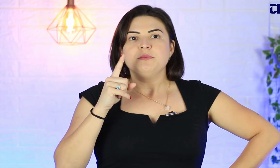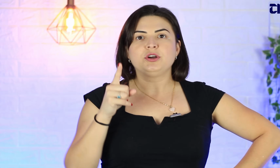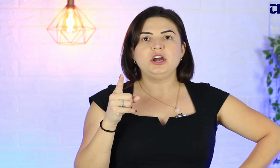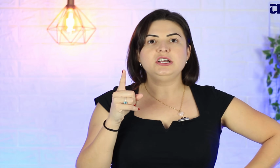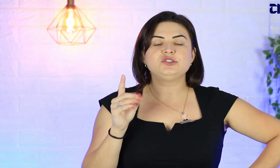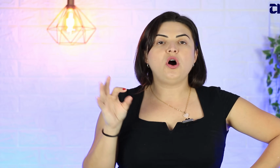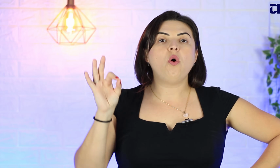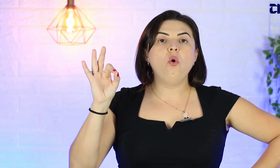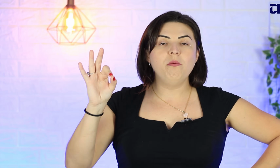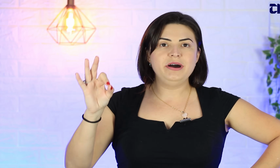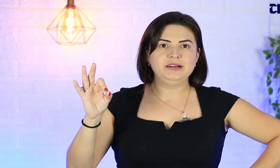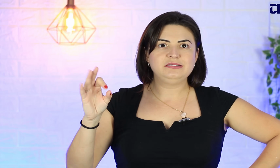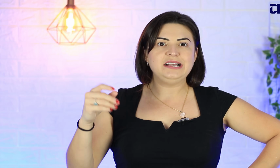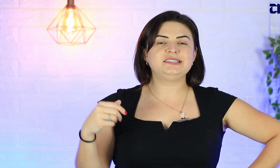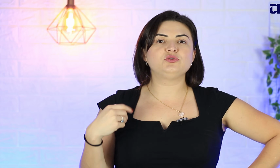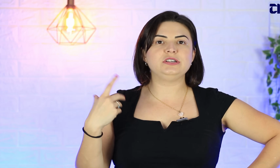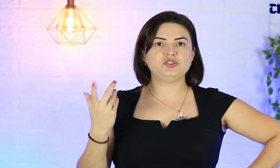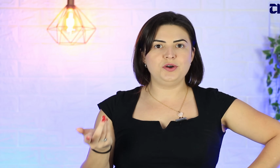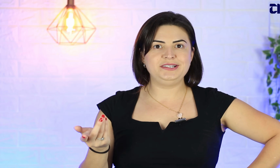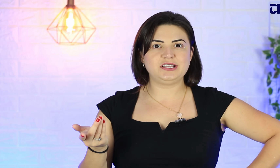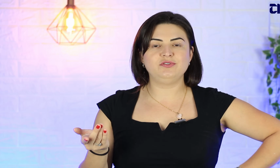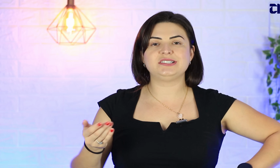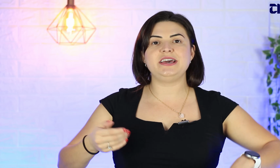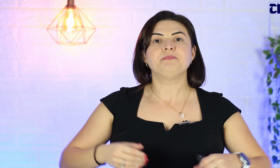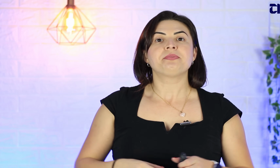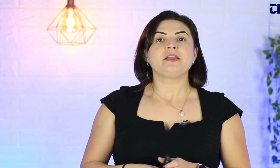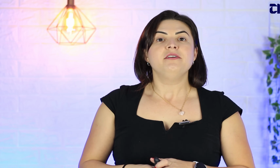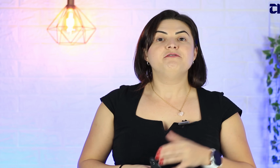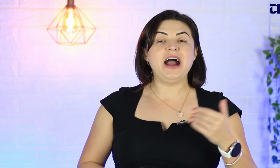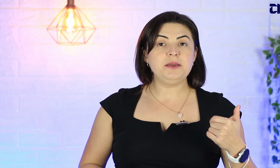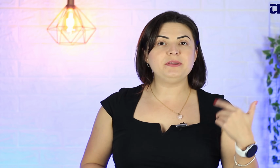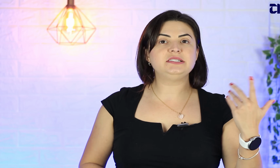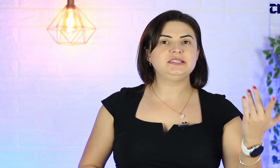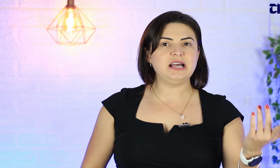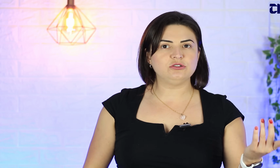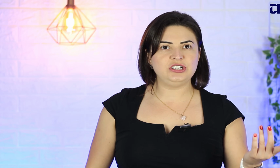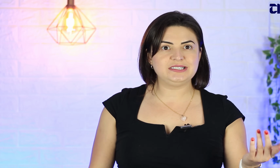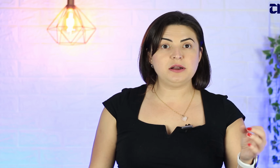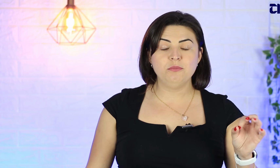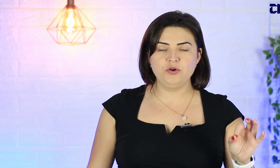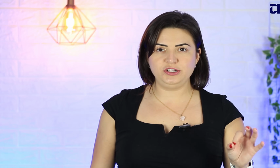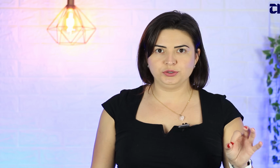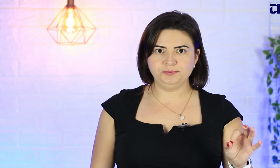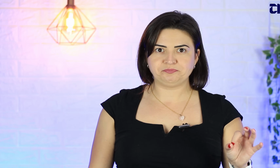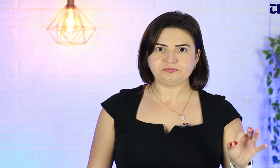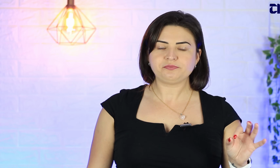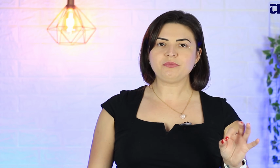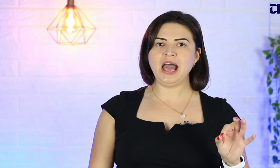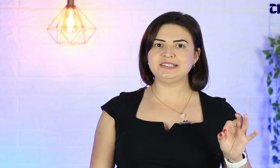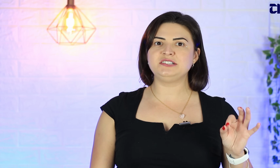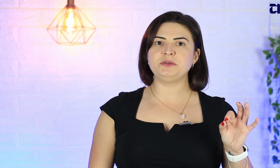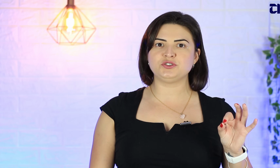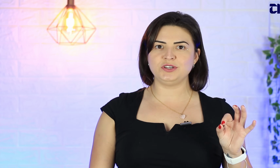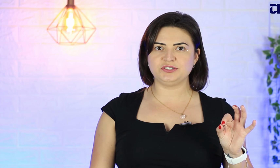Porque, olha só. Uma das situações que você vai precisar utilizar muito as expressões